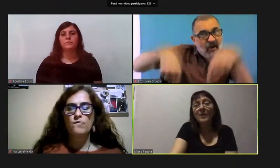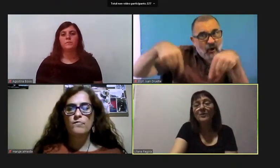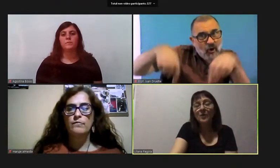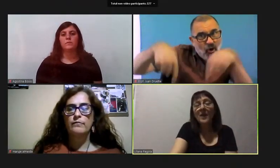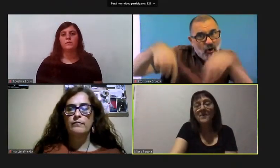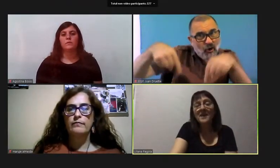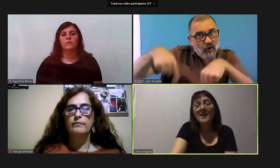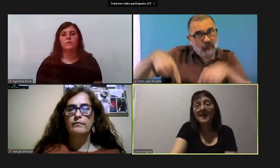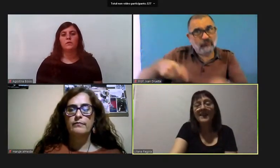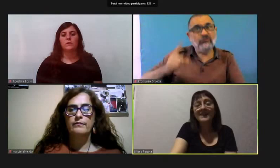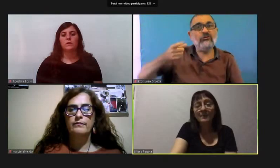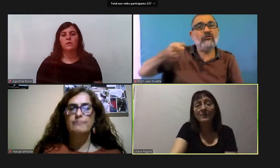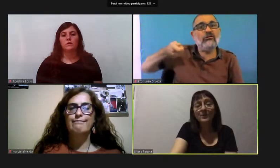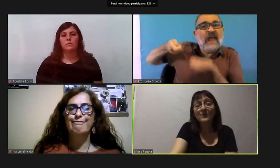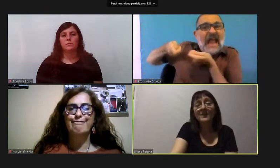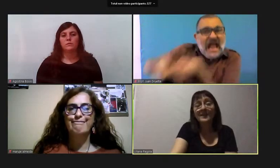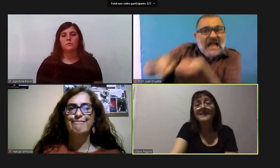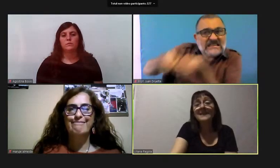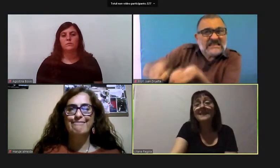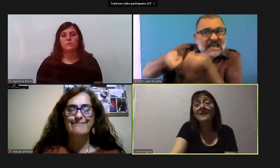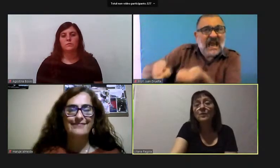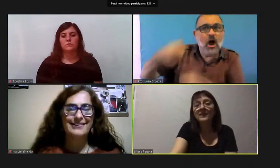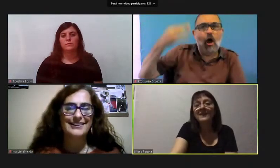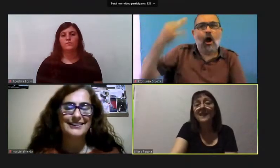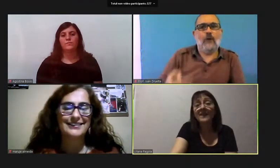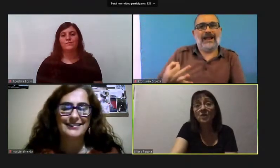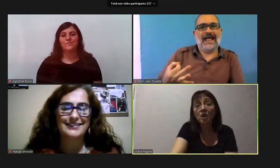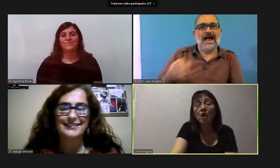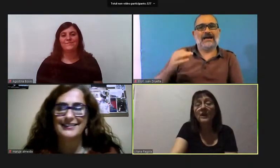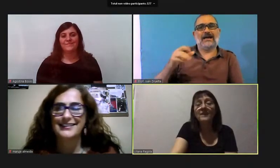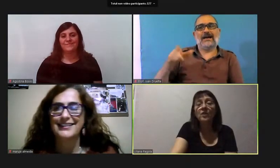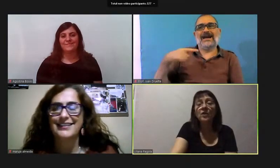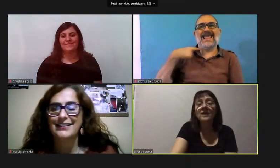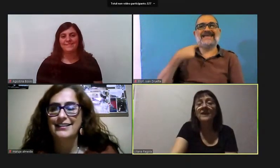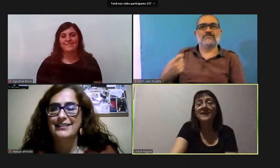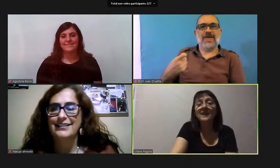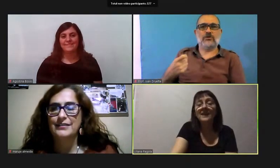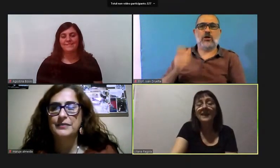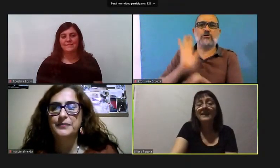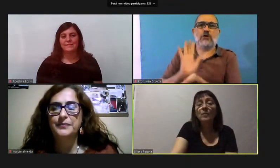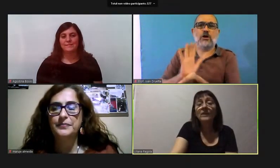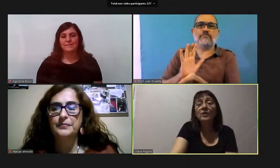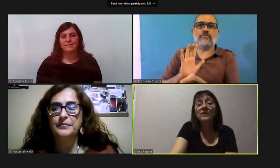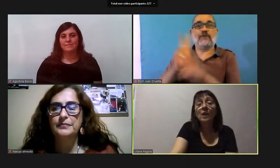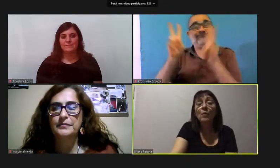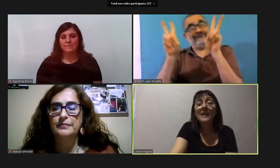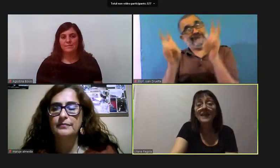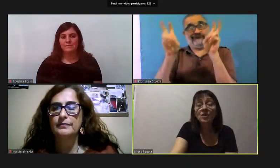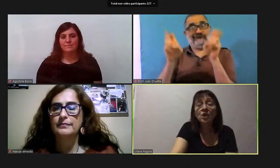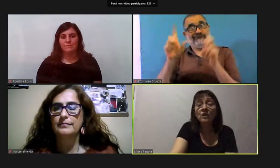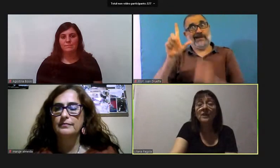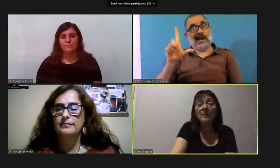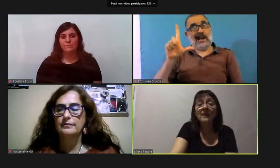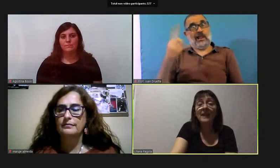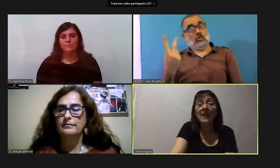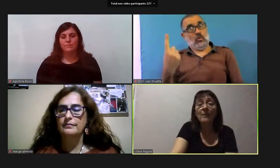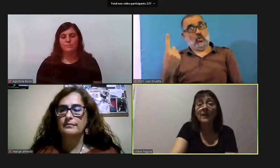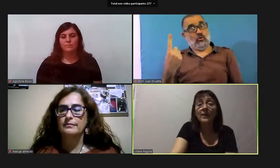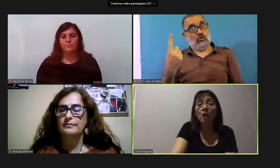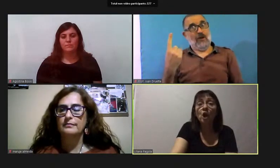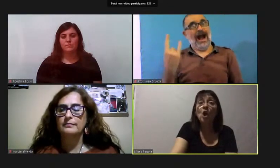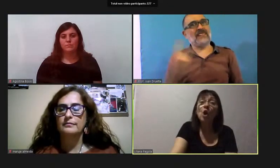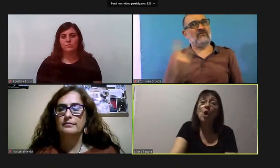Pero bueno, todavía estamos transitando estas tradiciones, ¿no? Y esta cuestión de la obligación de aprender